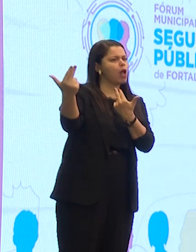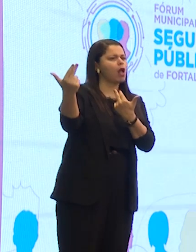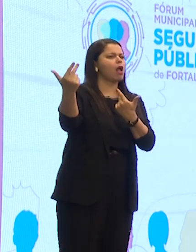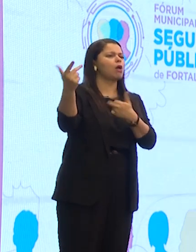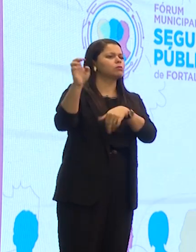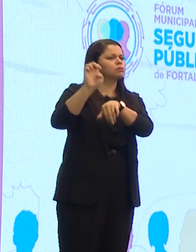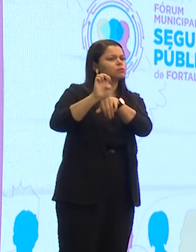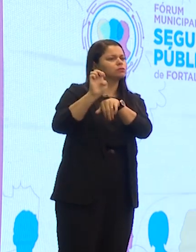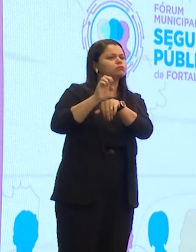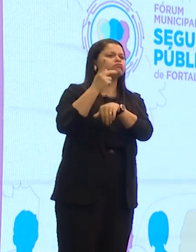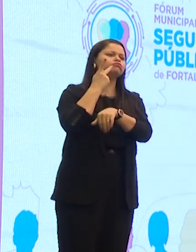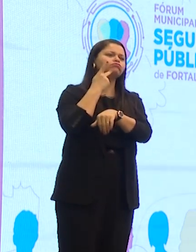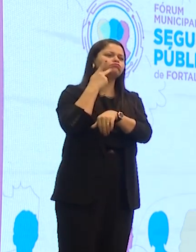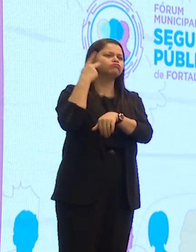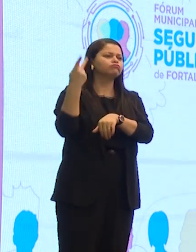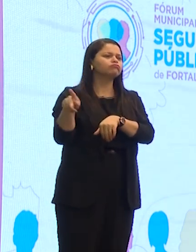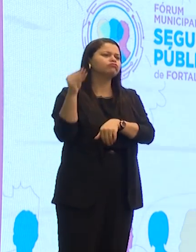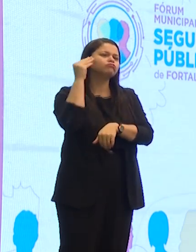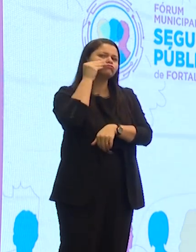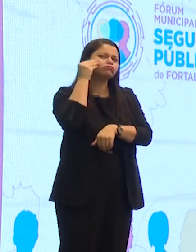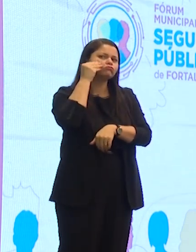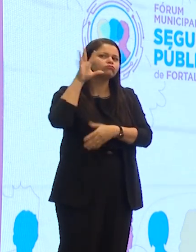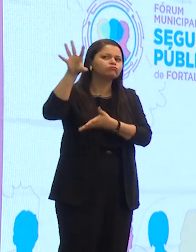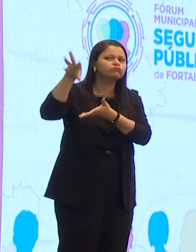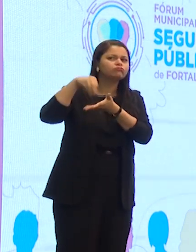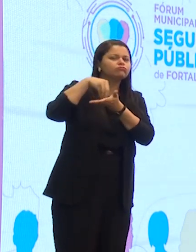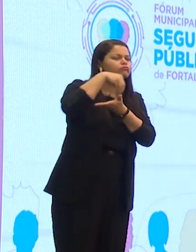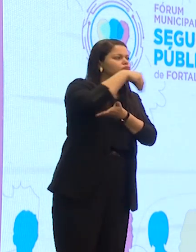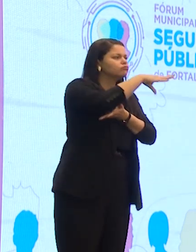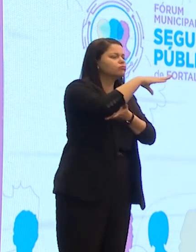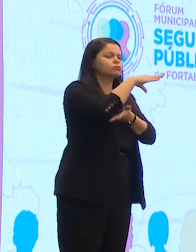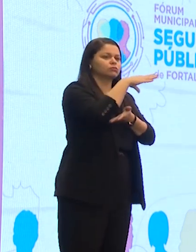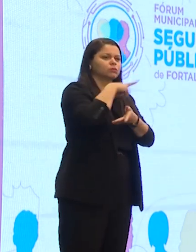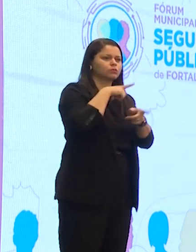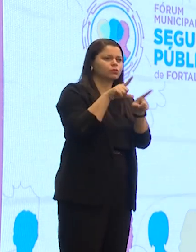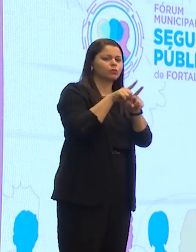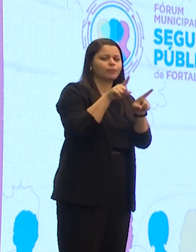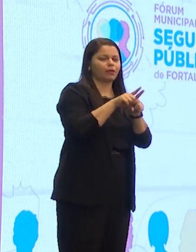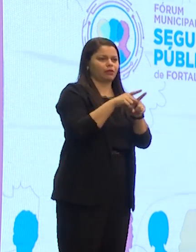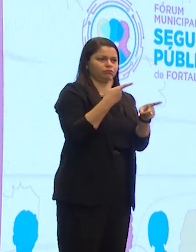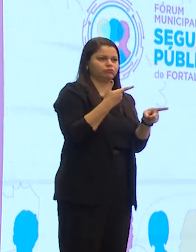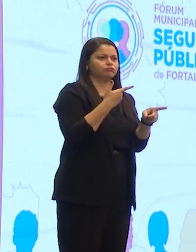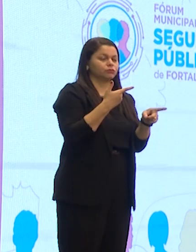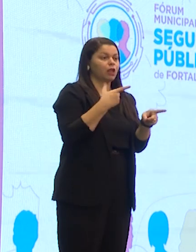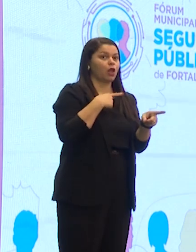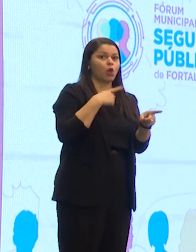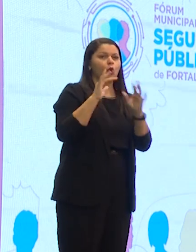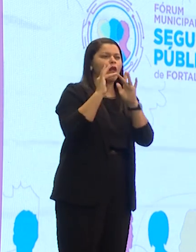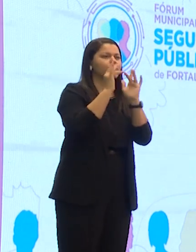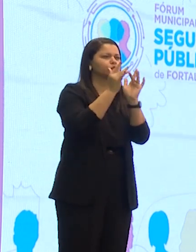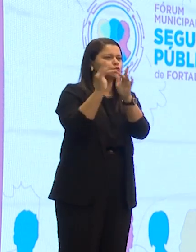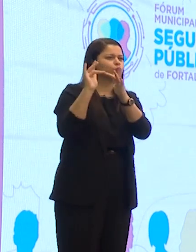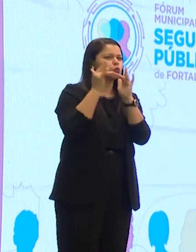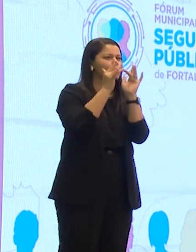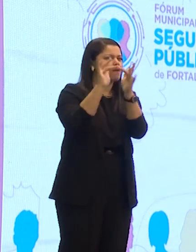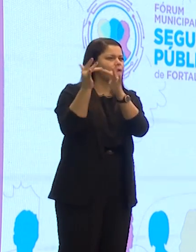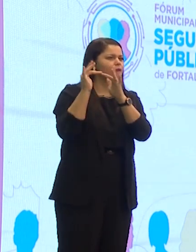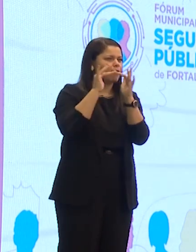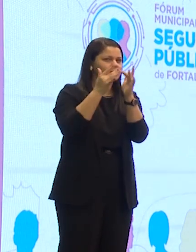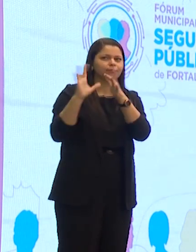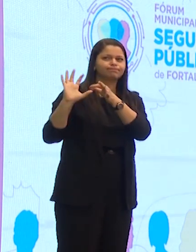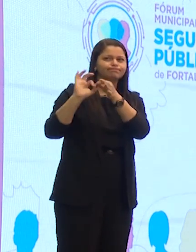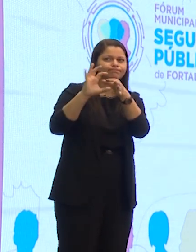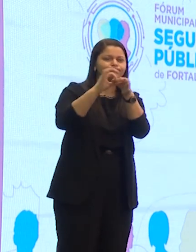Ceará. A articulação com os municípios, eu também, o chamado regime de colaboração, os